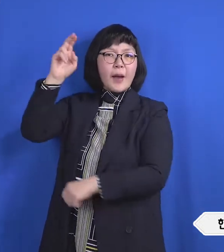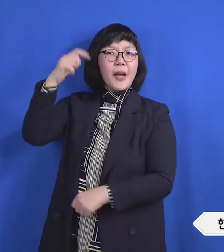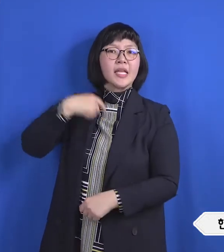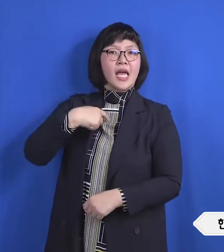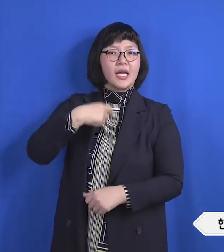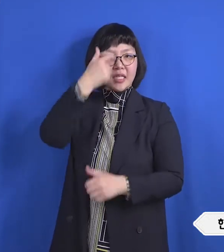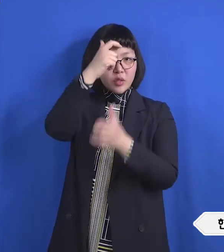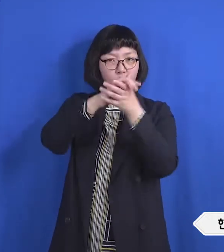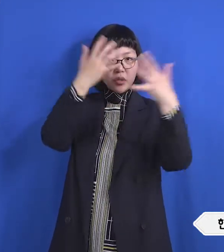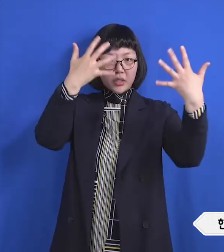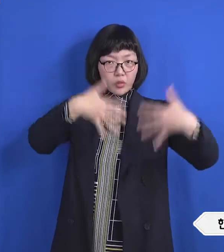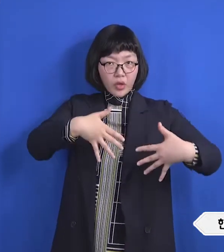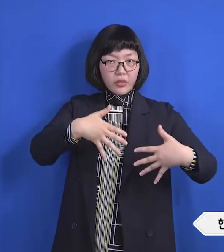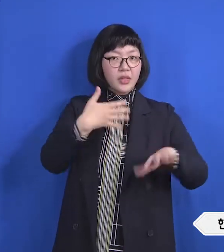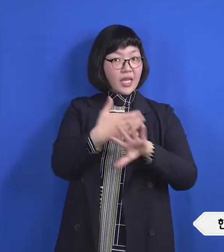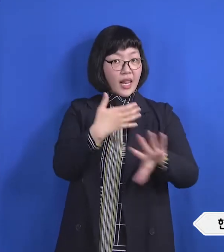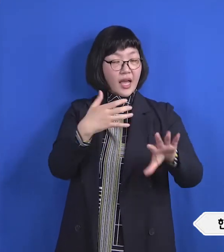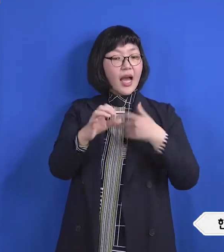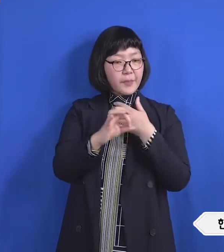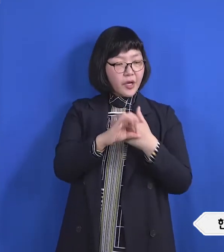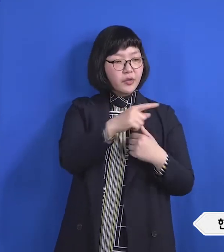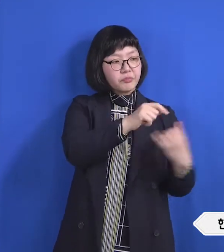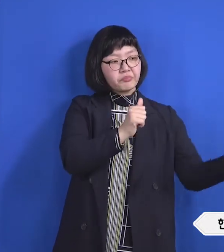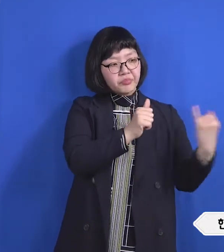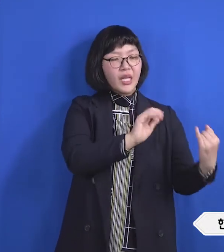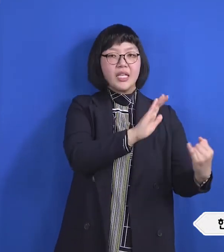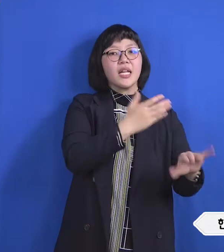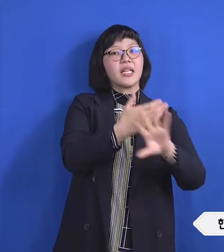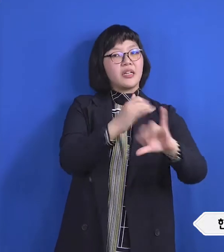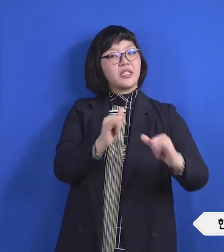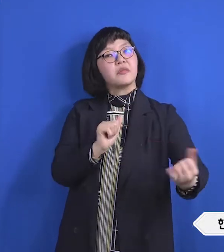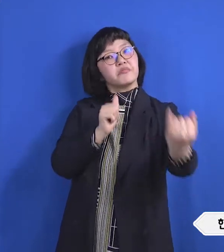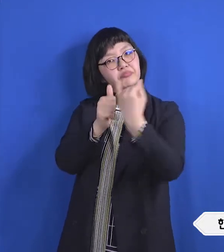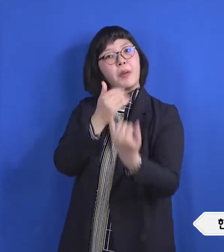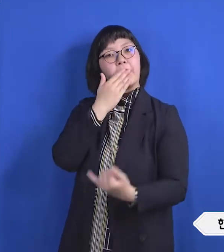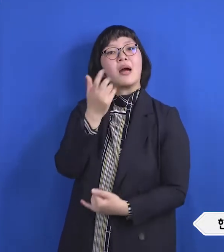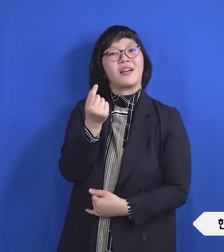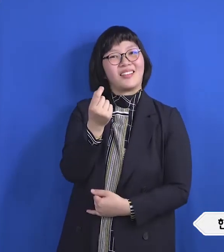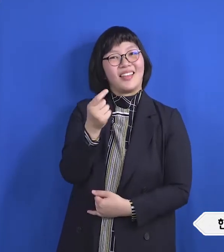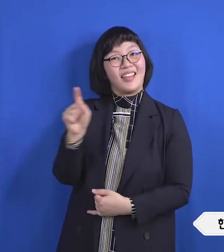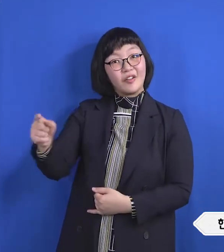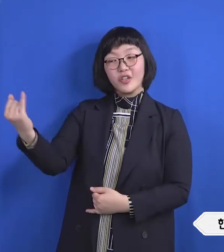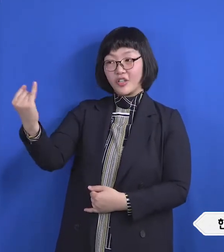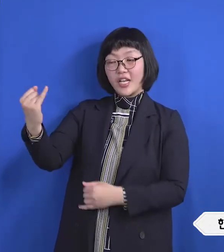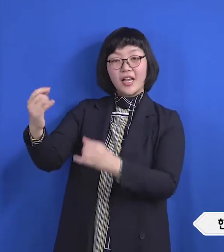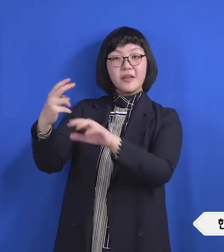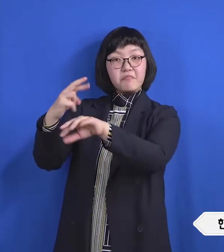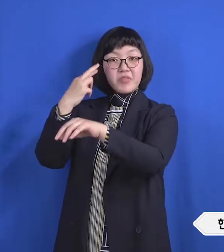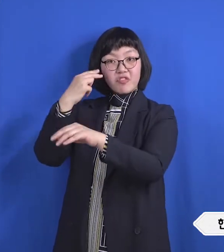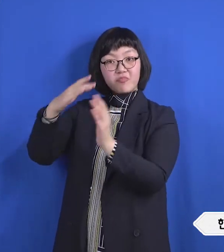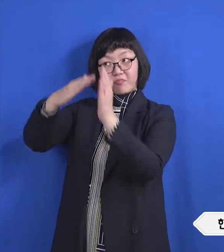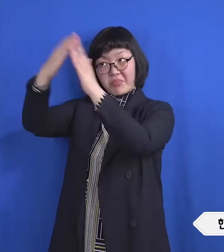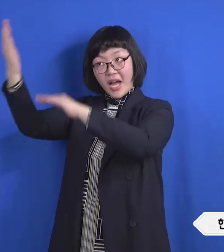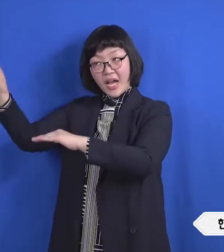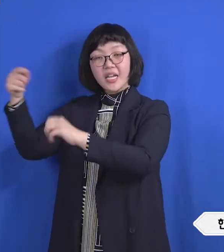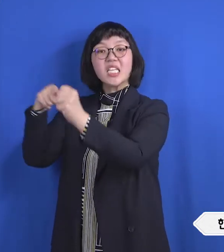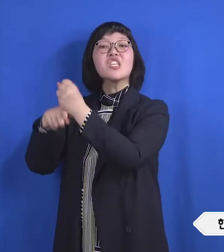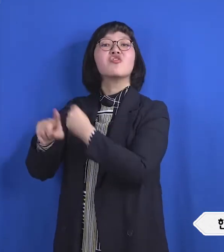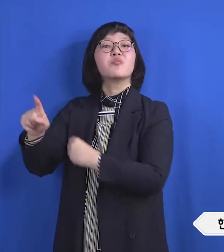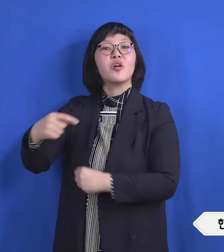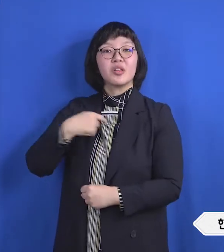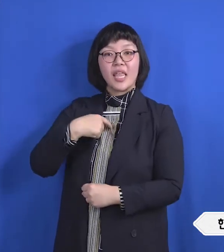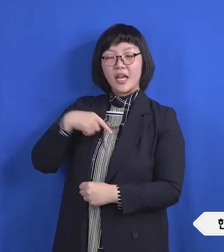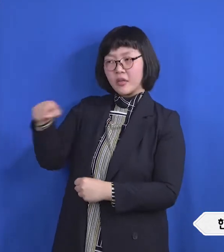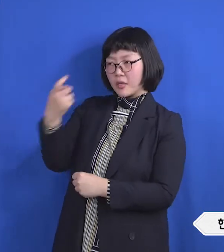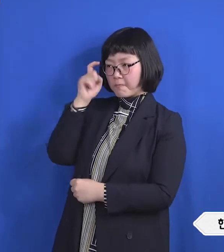사람을 예정했을 것입니다. A가 미국으로 이민을 간 것도 한진환이 엉뚱하게 A에게